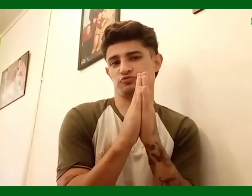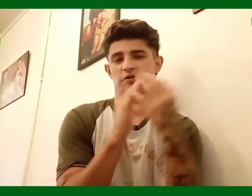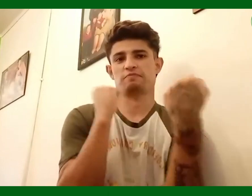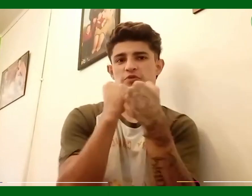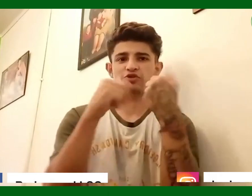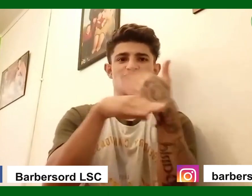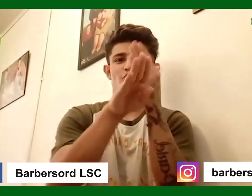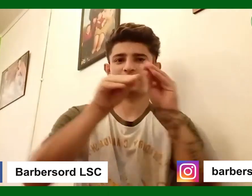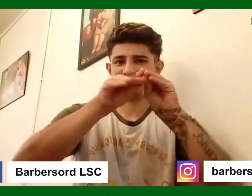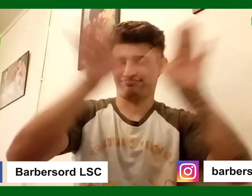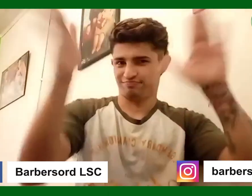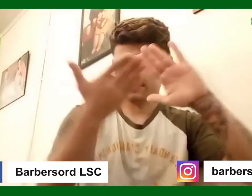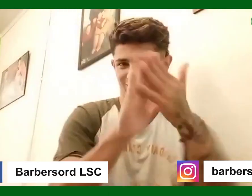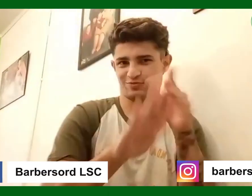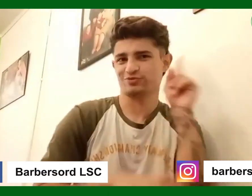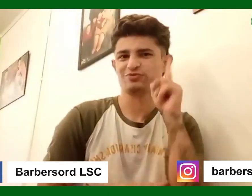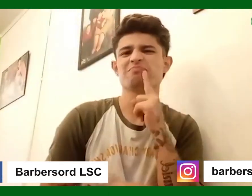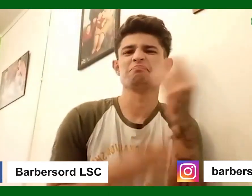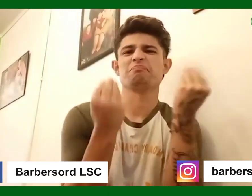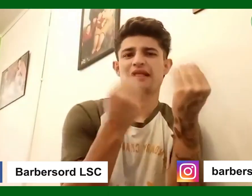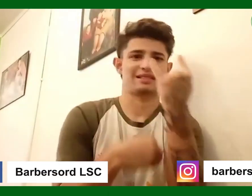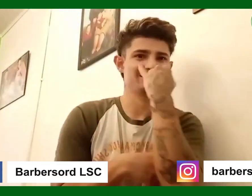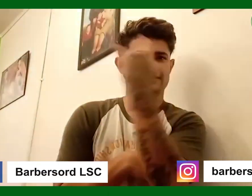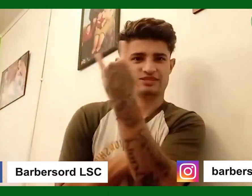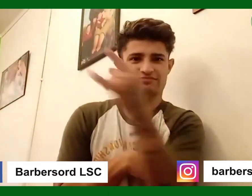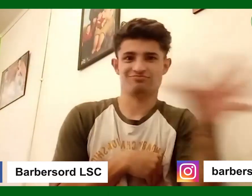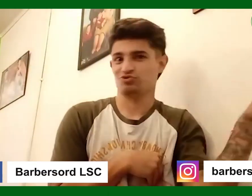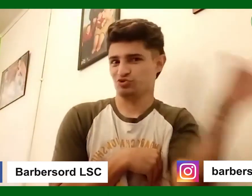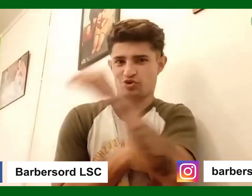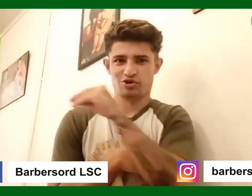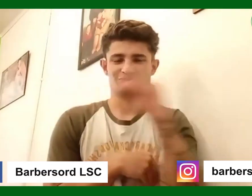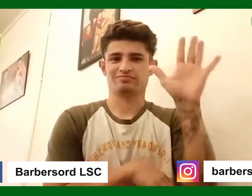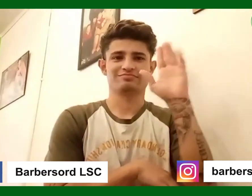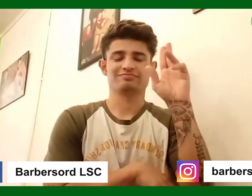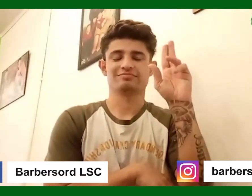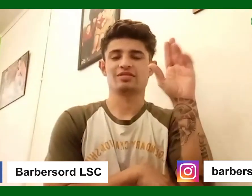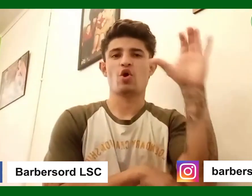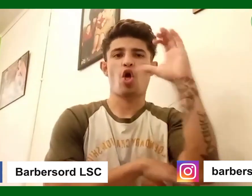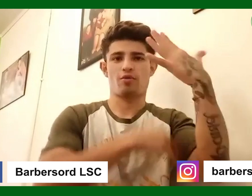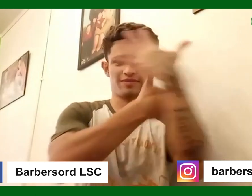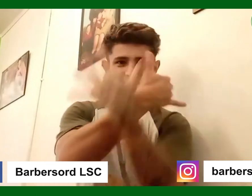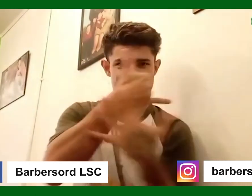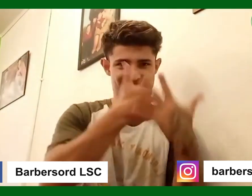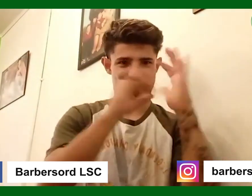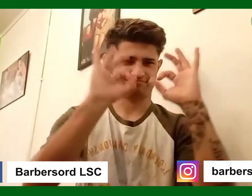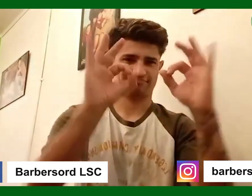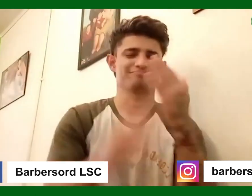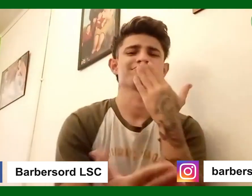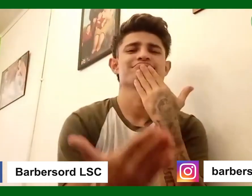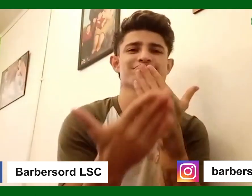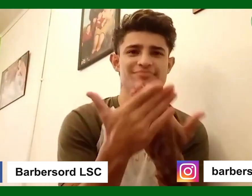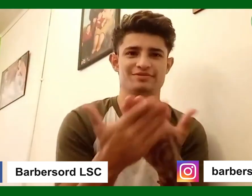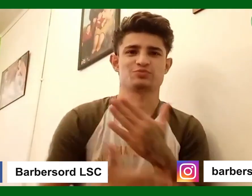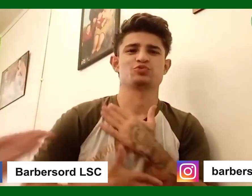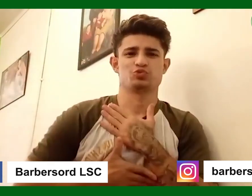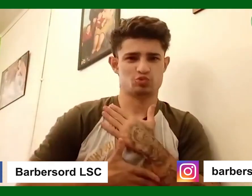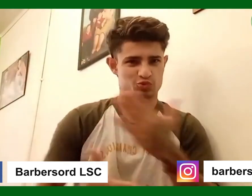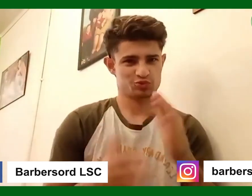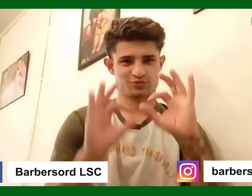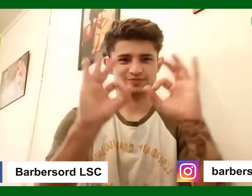Además, pueden compartir mis publicaciones para que todas las personas sordas que estén interesadas en Colombia las puedan ver. Muchísimas